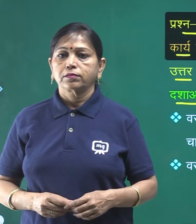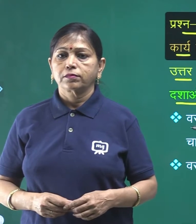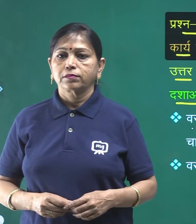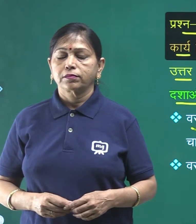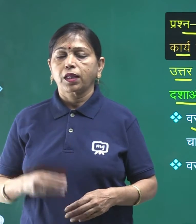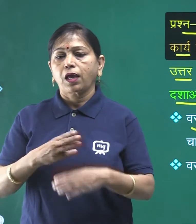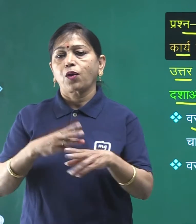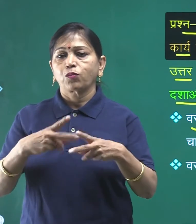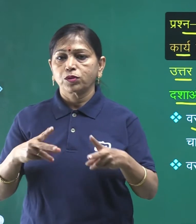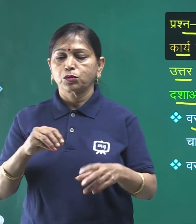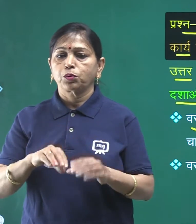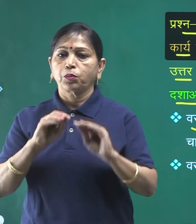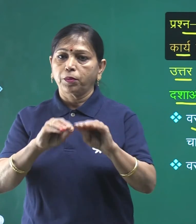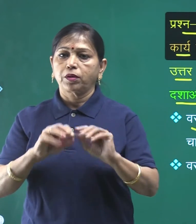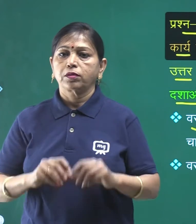वस्तु पर